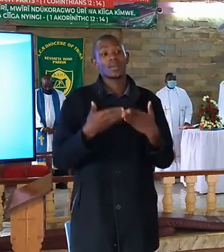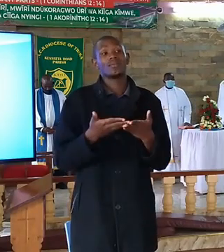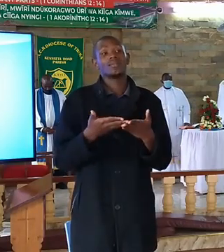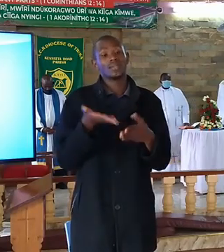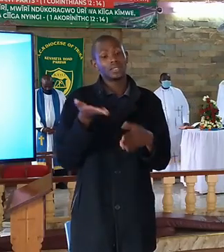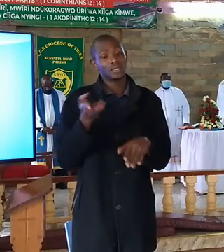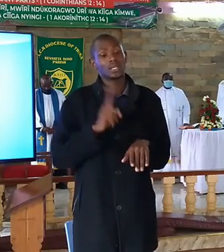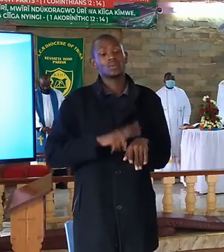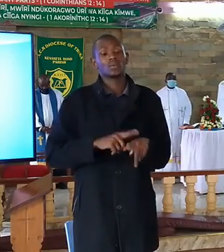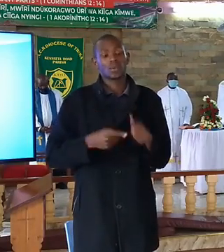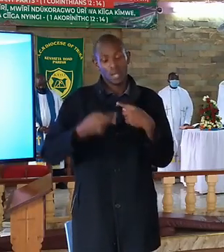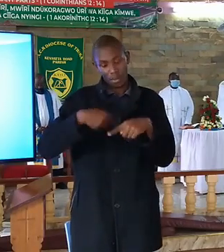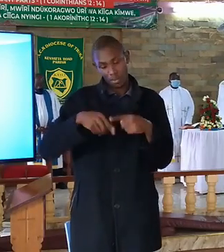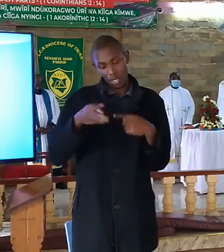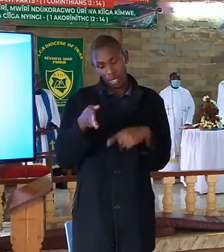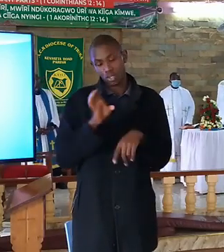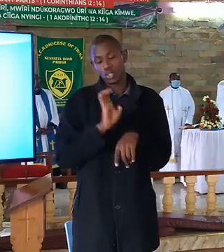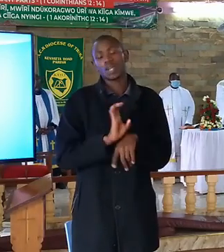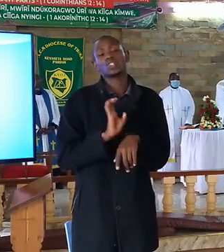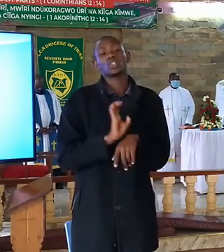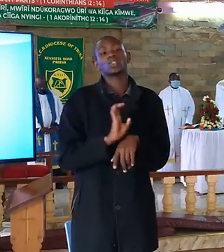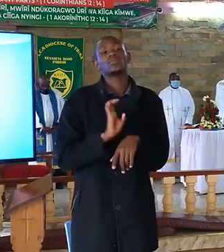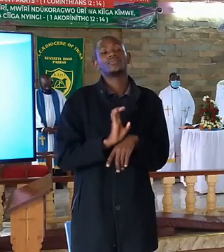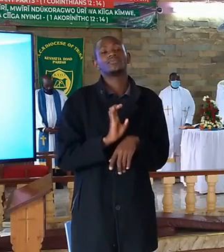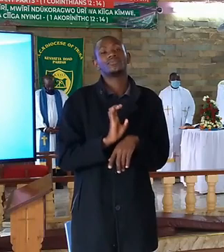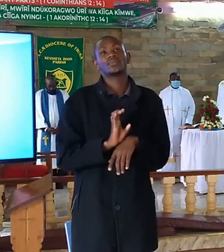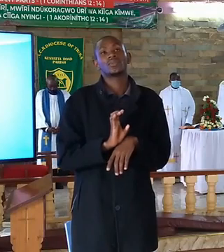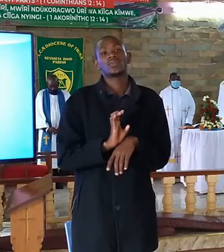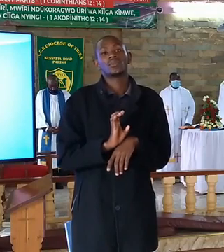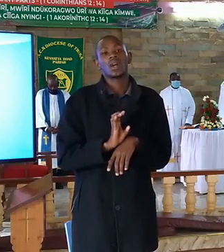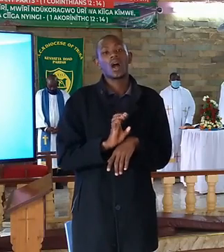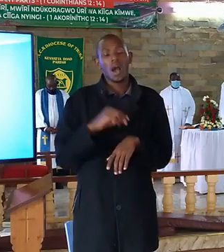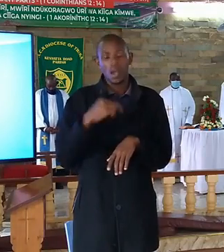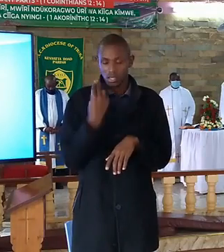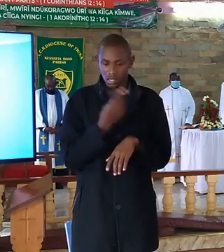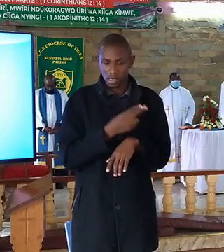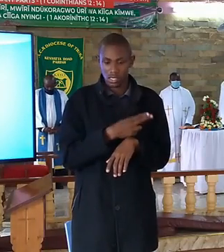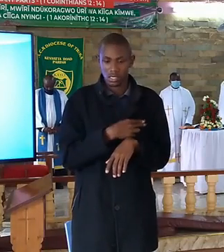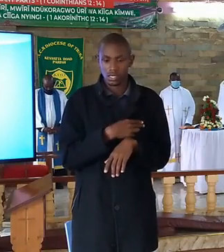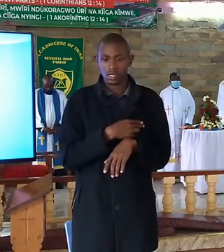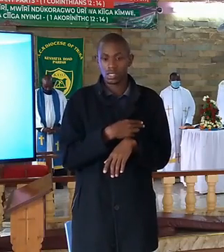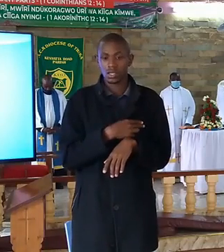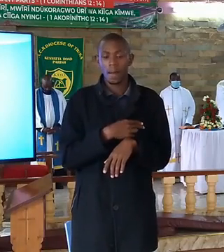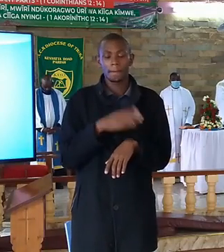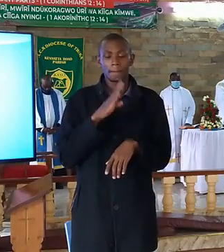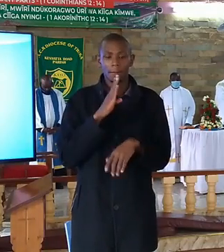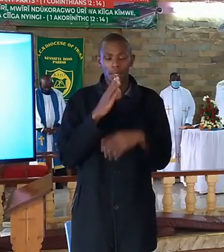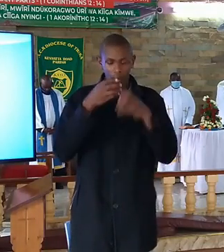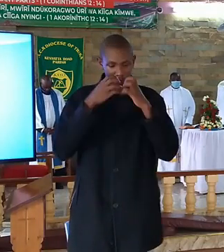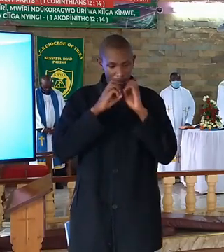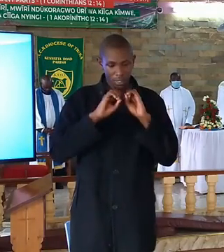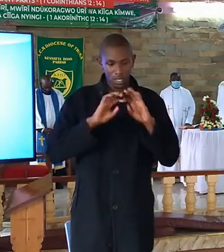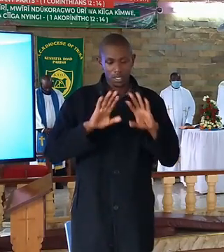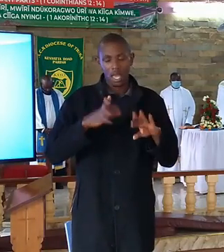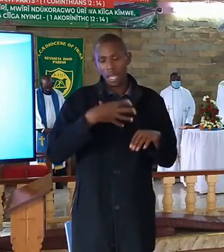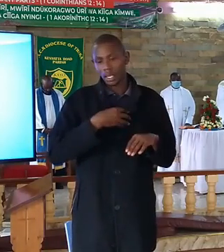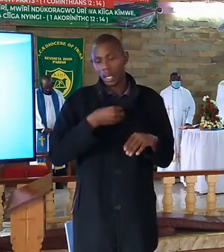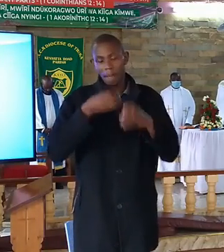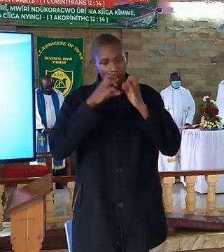wa gĩikaro gĩkĩ na thĩinĩ wa ihoero rĩrĩ nĩgetha tũtungate nĩgetha twĩrathimĩrwo na tũrathimithie andũ arĩa